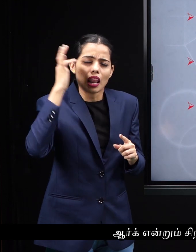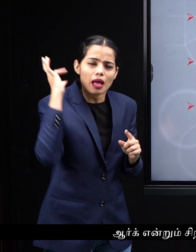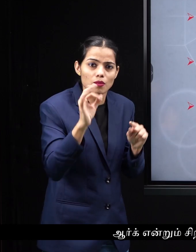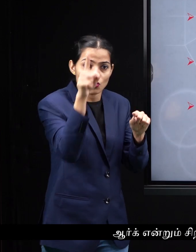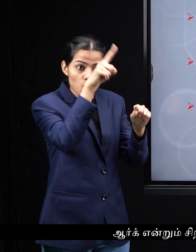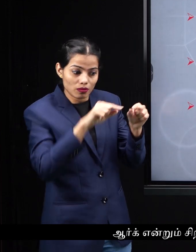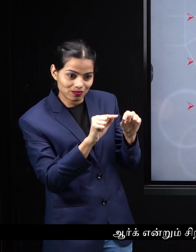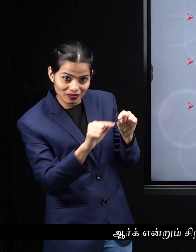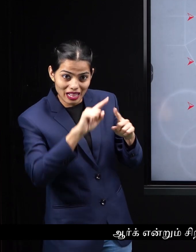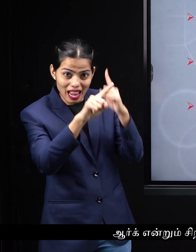அழைக்கப்படுகிறது.